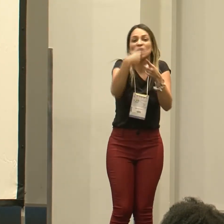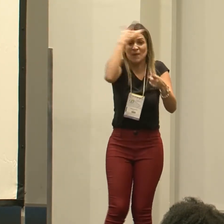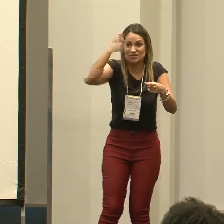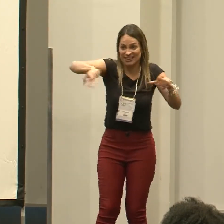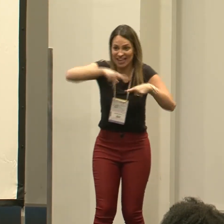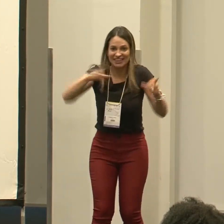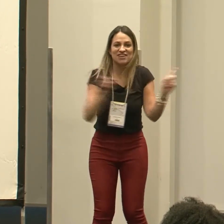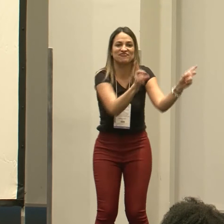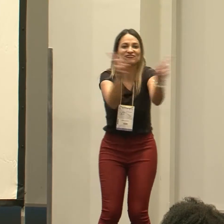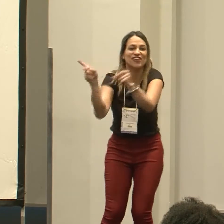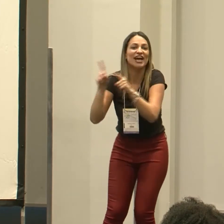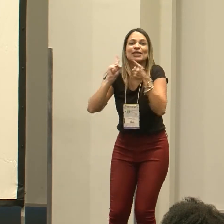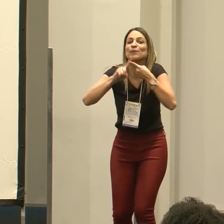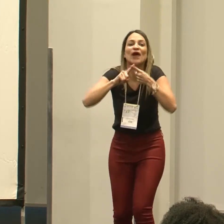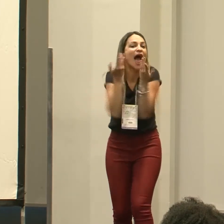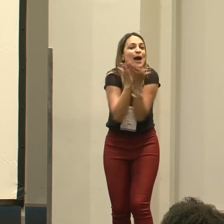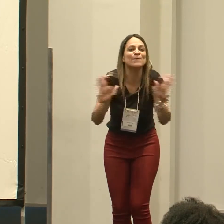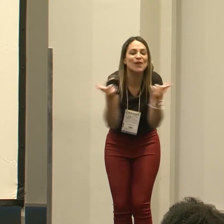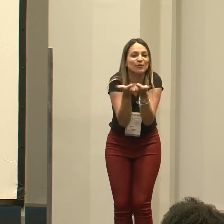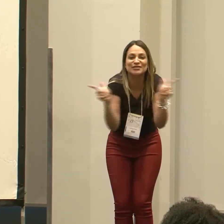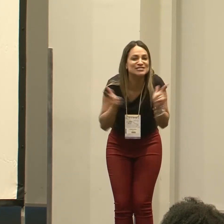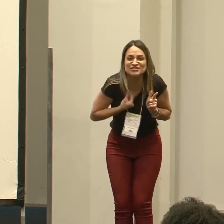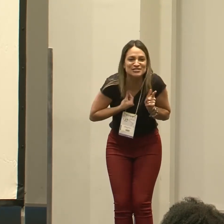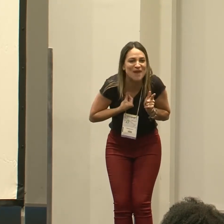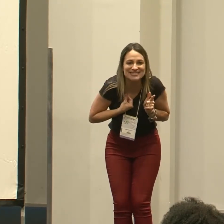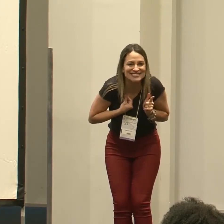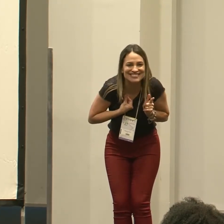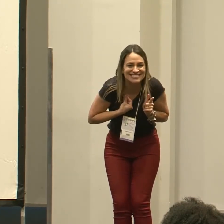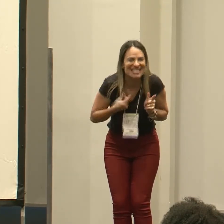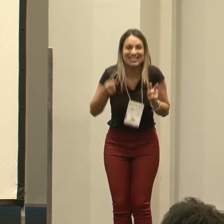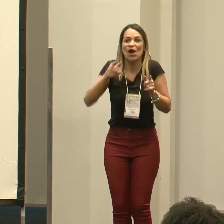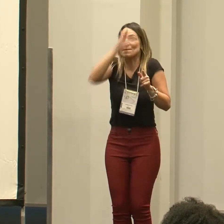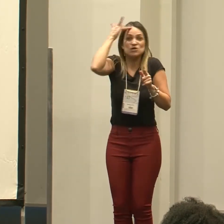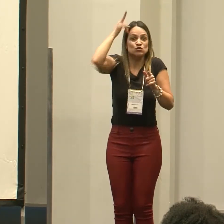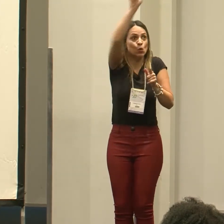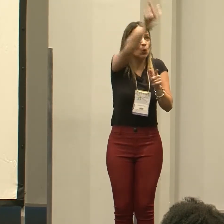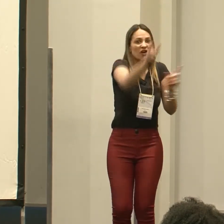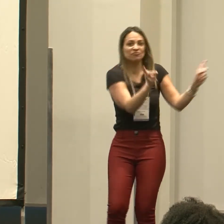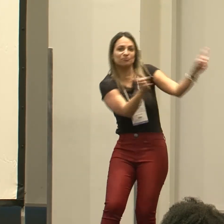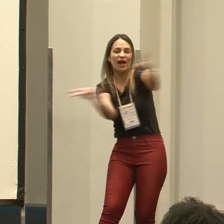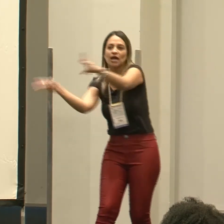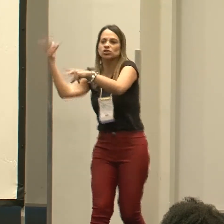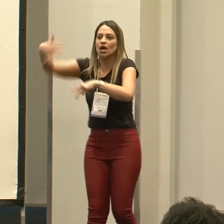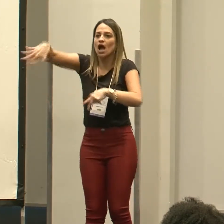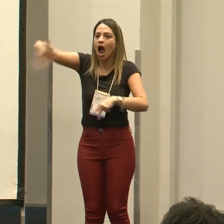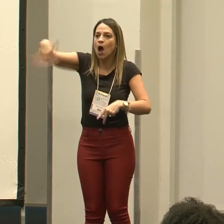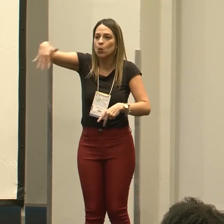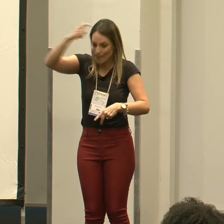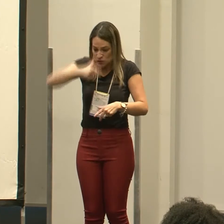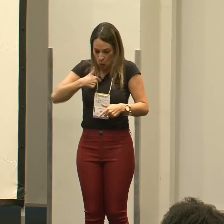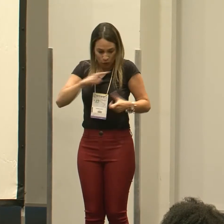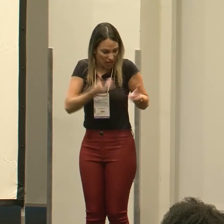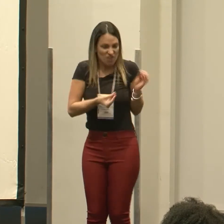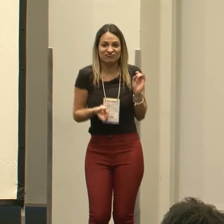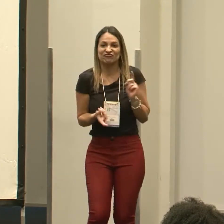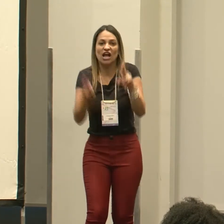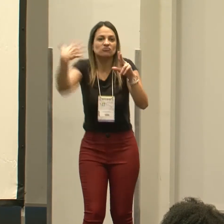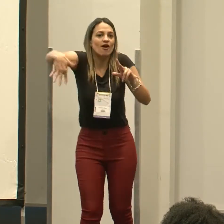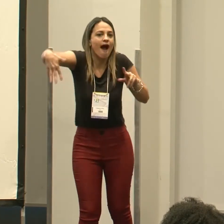valorizadíssimo. Porque as pessoas que têm não querem vender, porque já acabou, já está esgotado. Então quem vende, vende muito